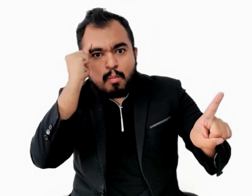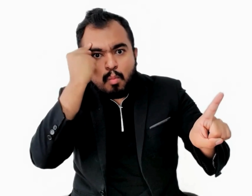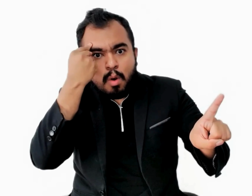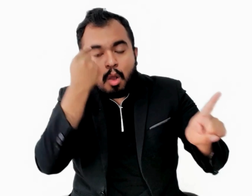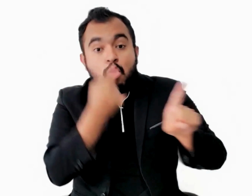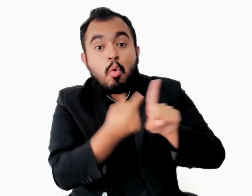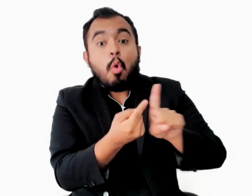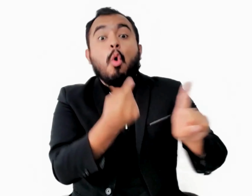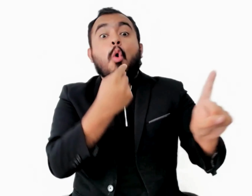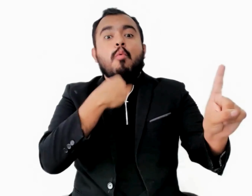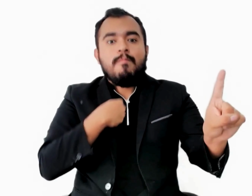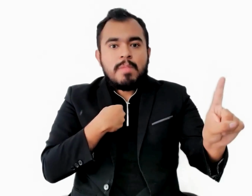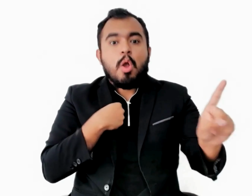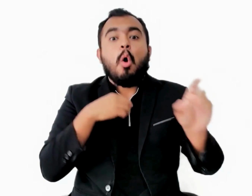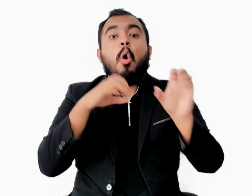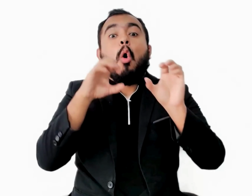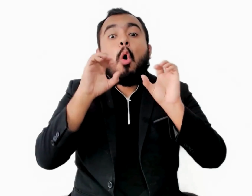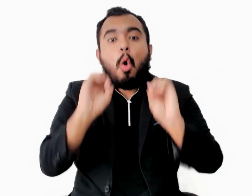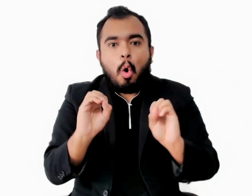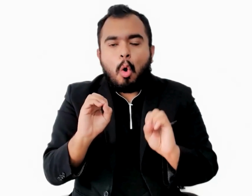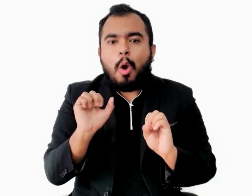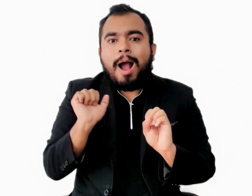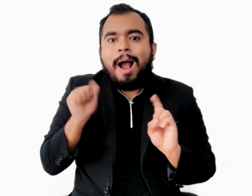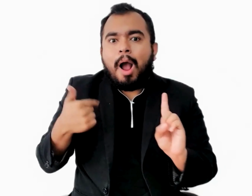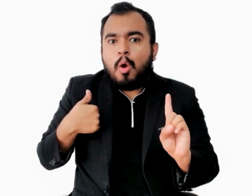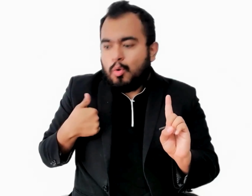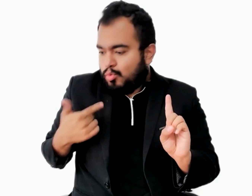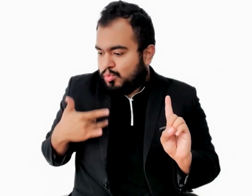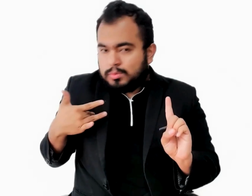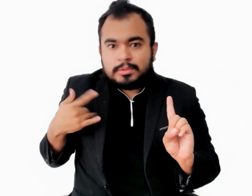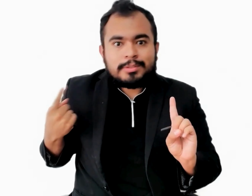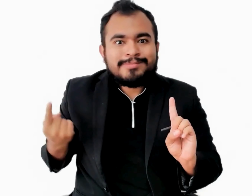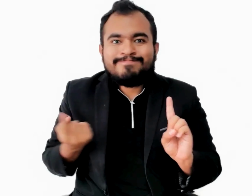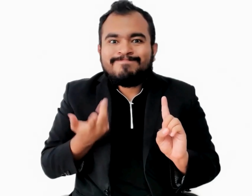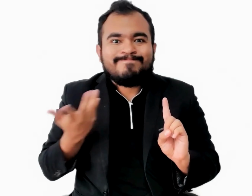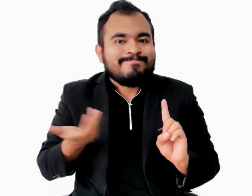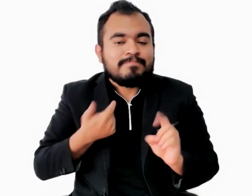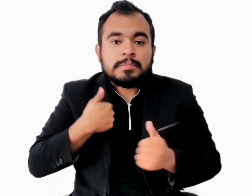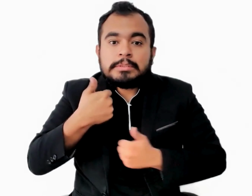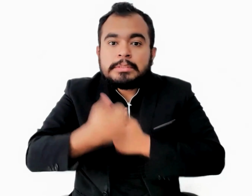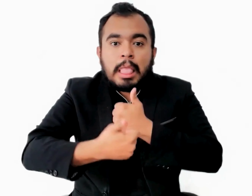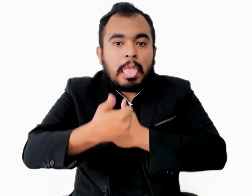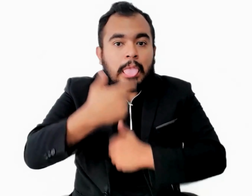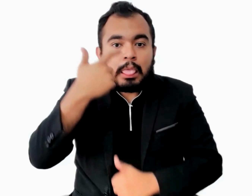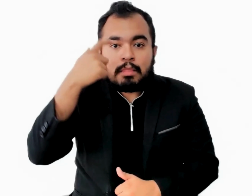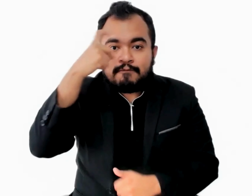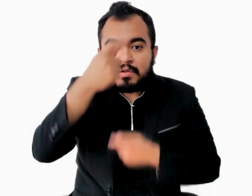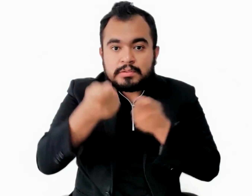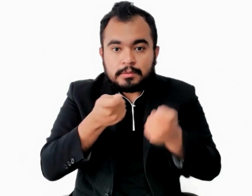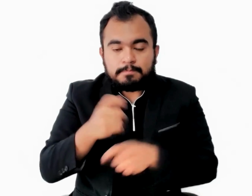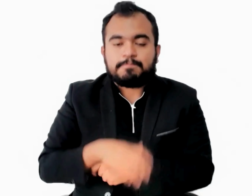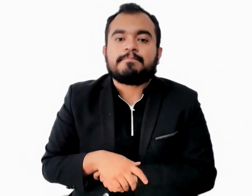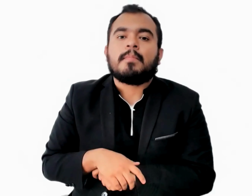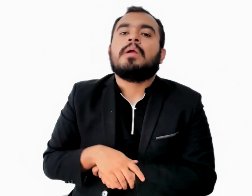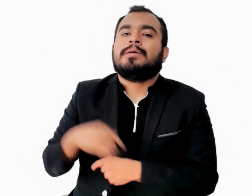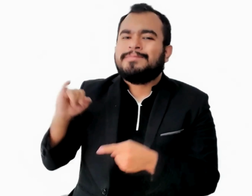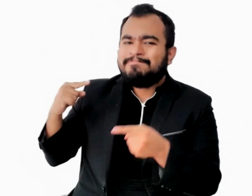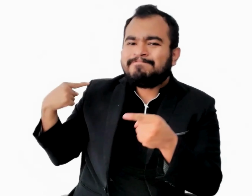enojados conmigo o con algo cerca de mí, y me cuesta trabajo lidiar con eso todavía. Y es que al final este trabajo que hemos venido